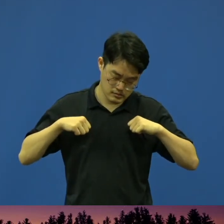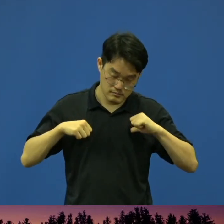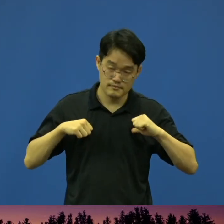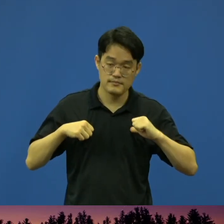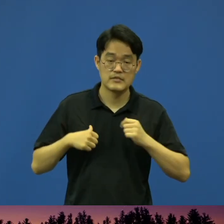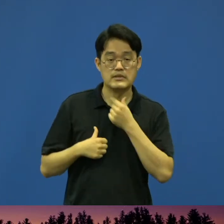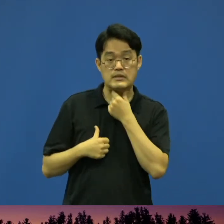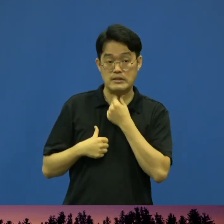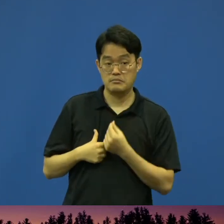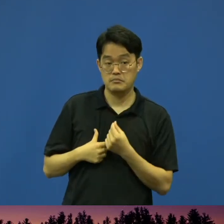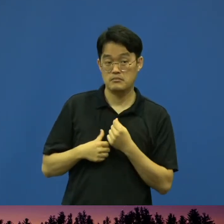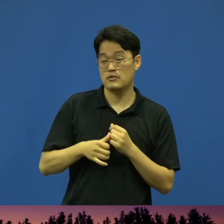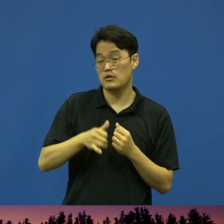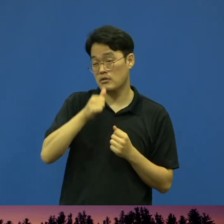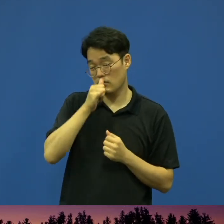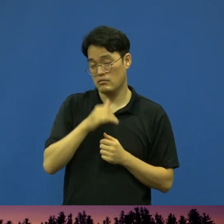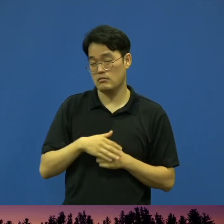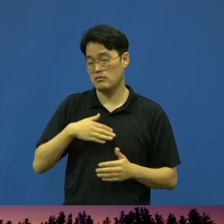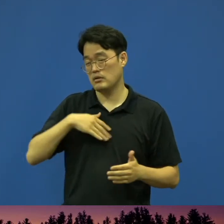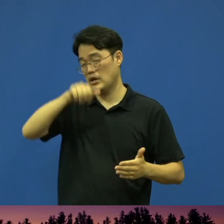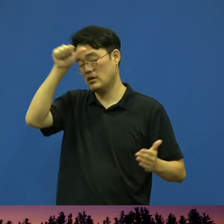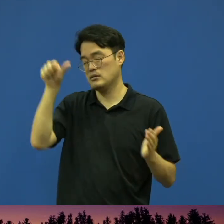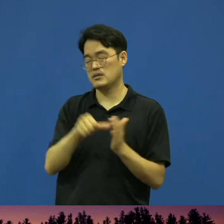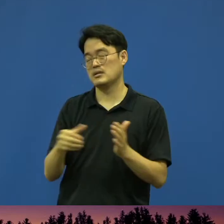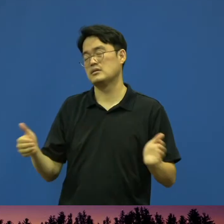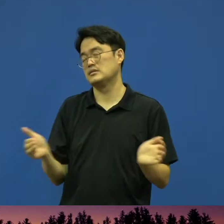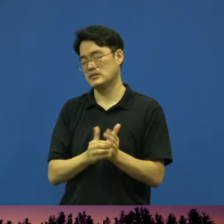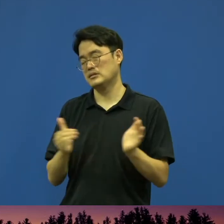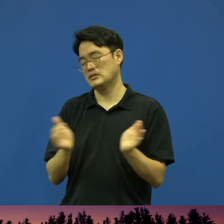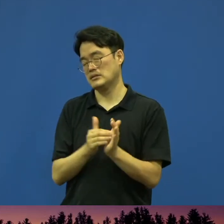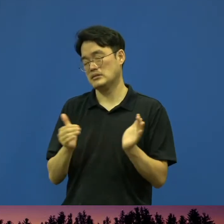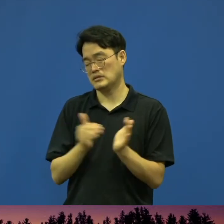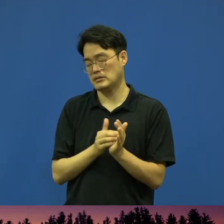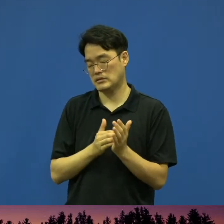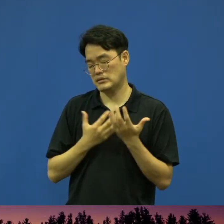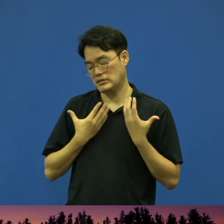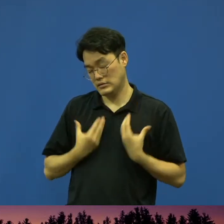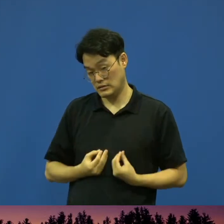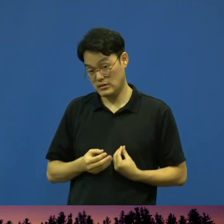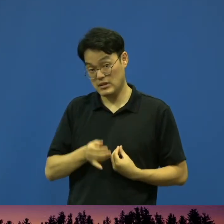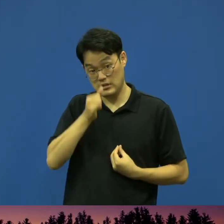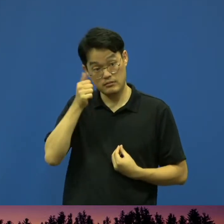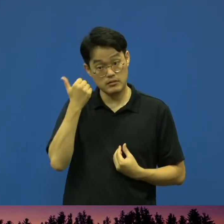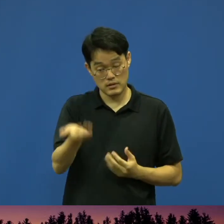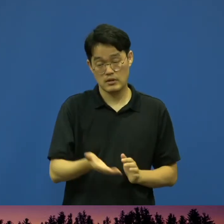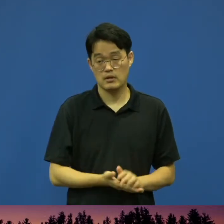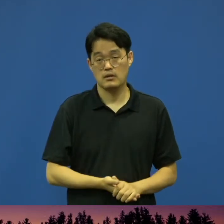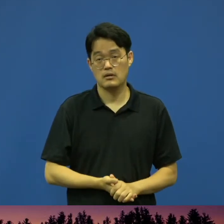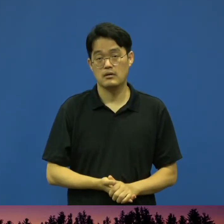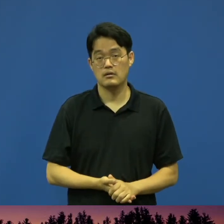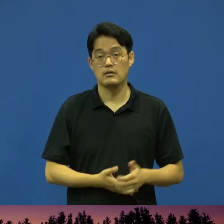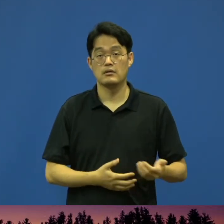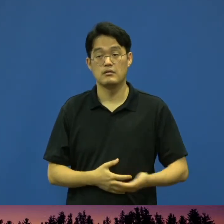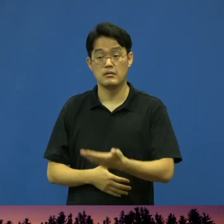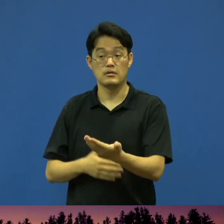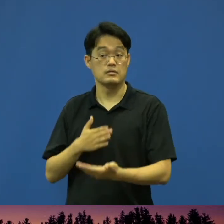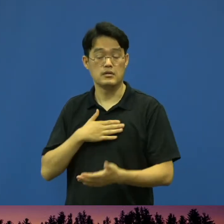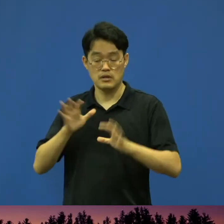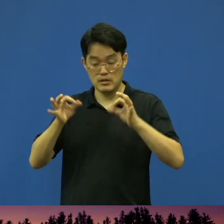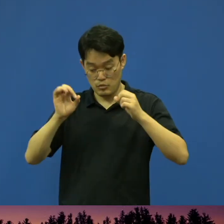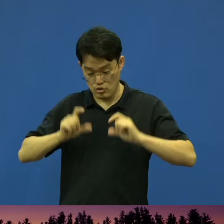그렇게 여기며 주저앉아 있는 자 있습니까? 여러분, 저는 참 많이 만났습니다. 금요 철야 예배